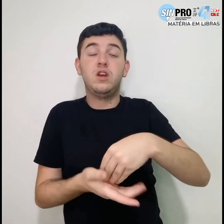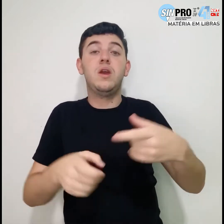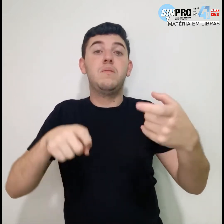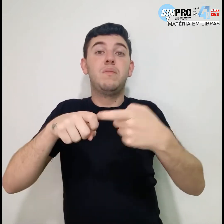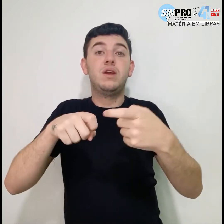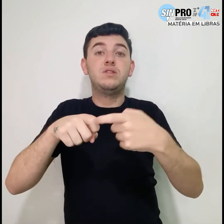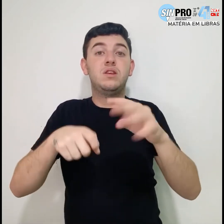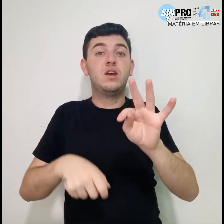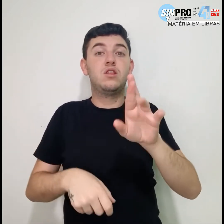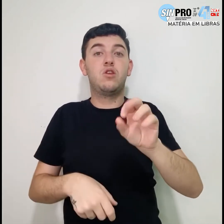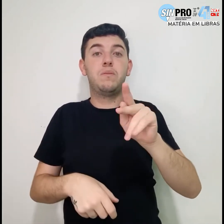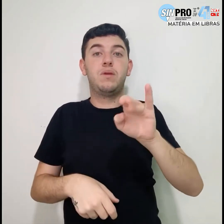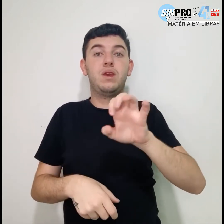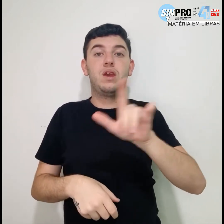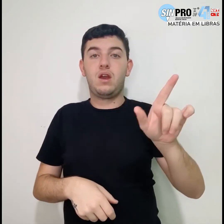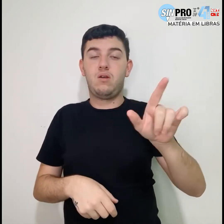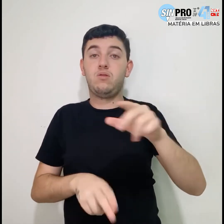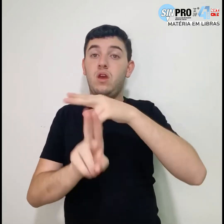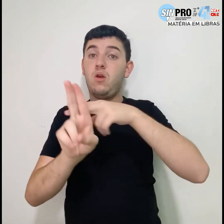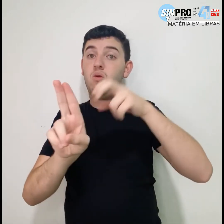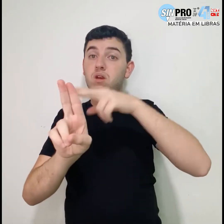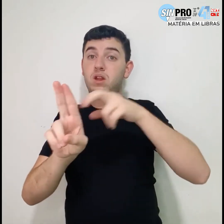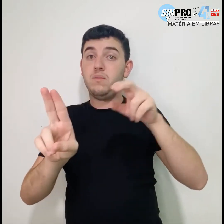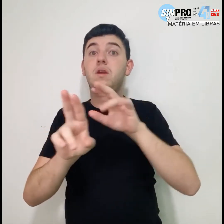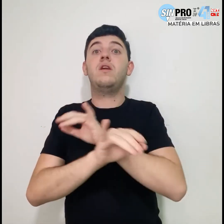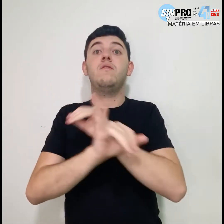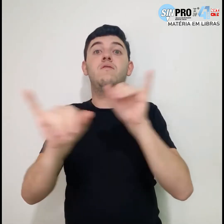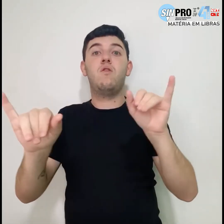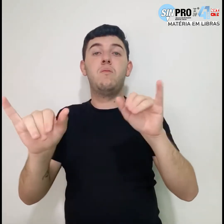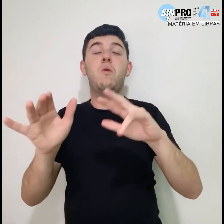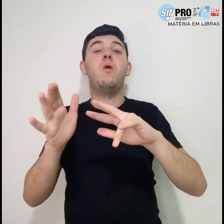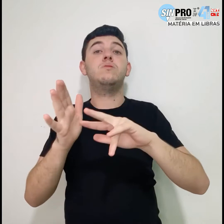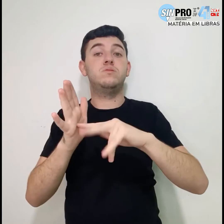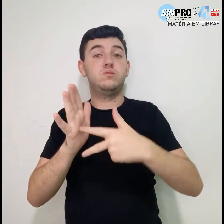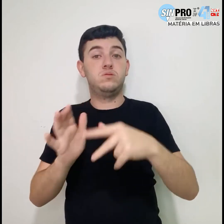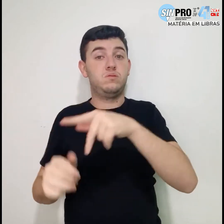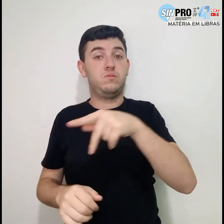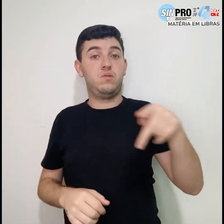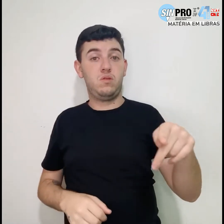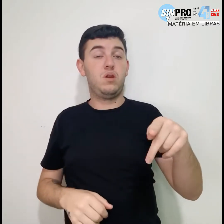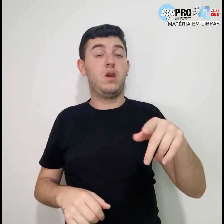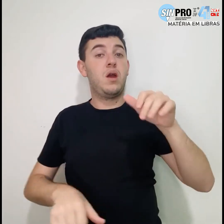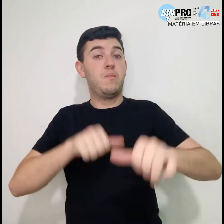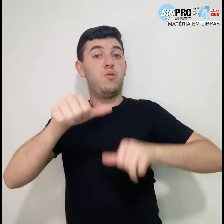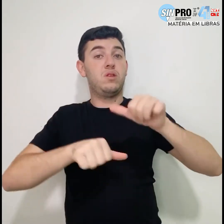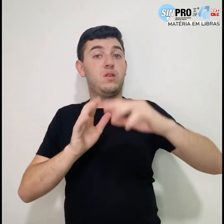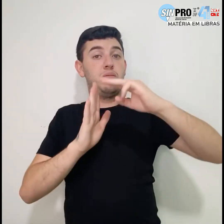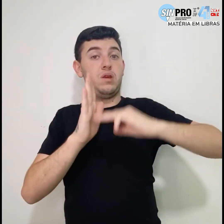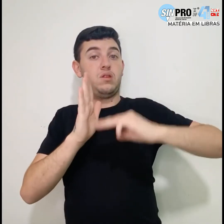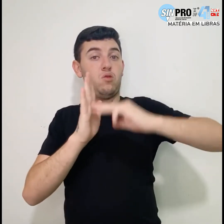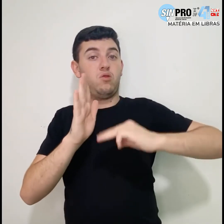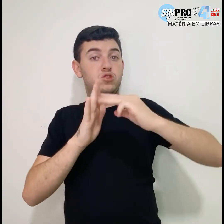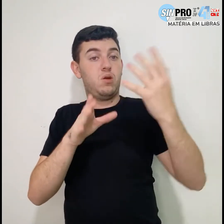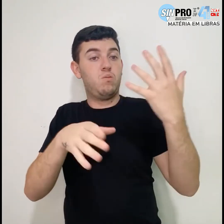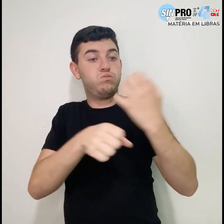UNB, informou ao Simpro-DF que o maior problema da mudança de metodologia de contagem é